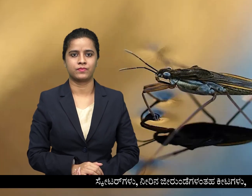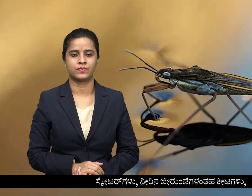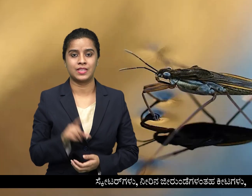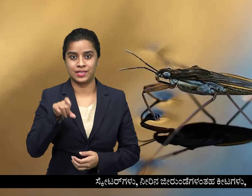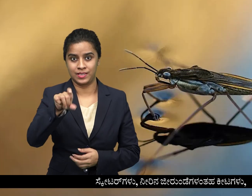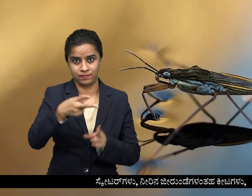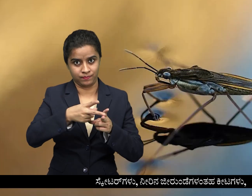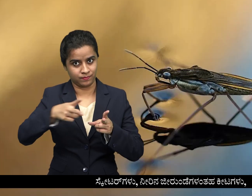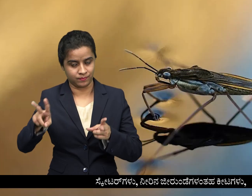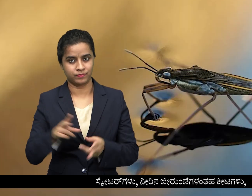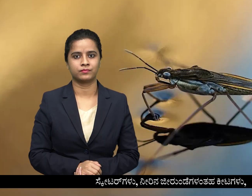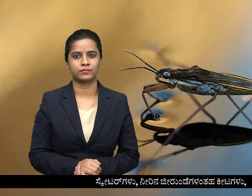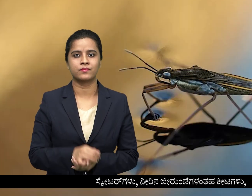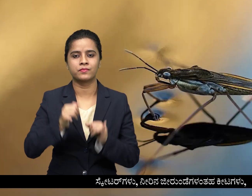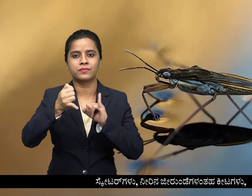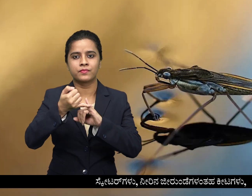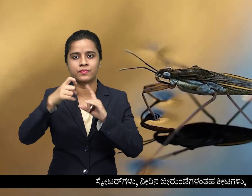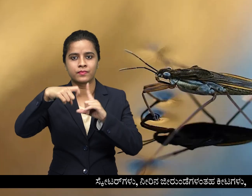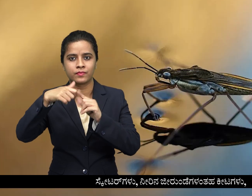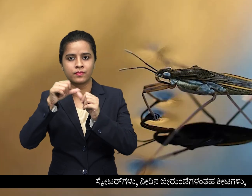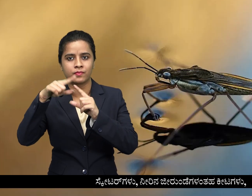ಸ್ಕೇಟರ್ಗಳು ನೀರಿನ ಜೀರುಂಡೆಗಳಂತಹ ಕೀಟಗಳು.